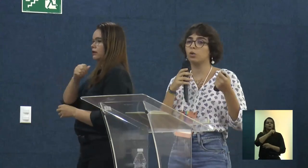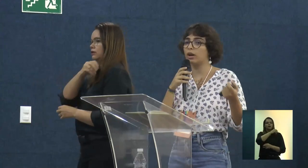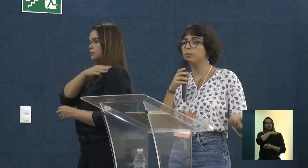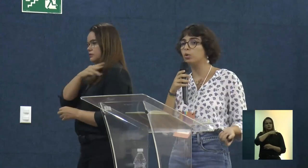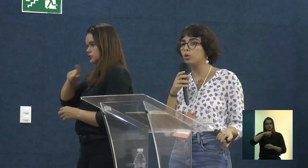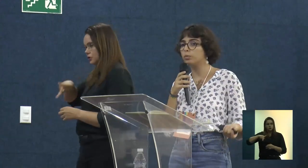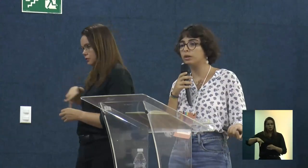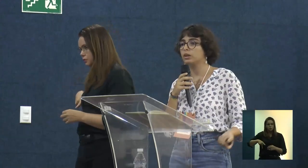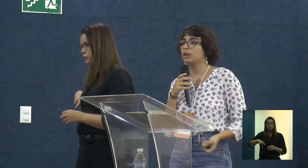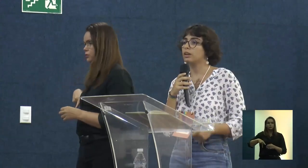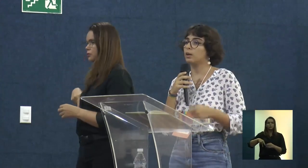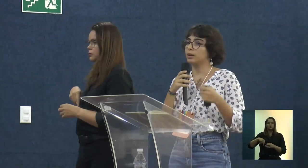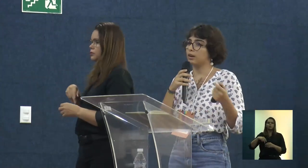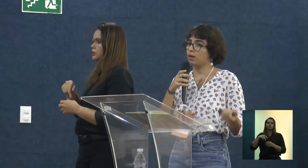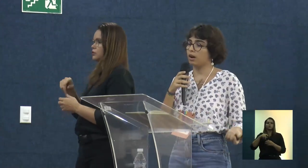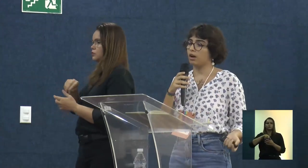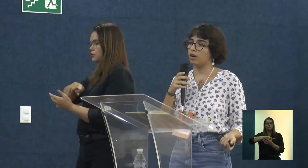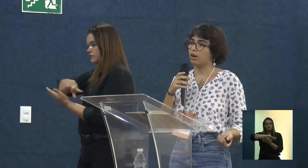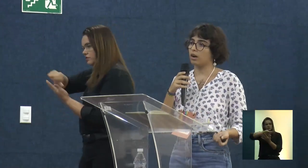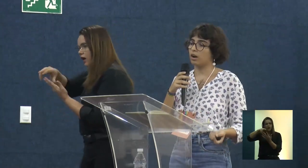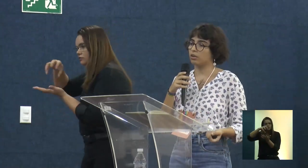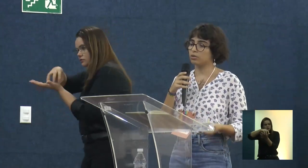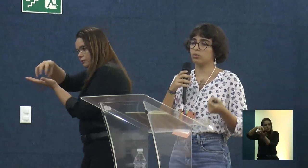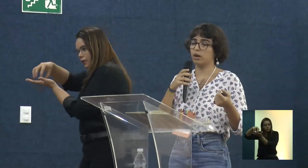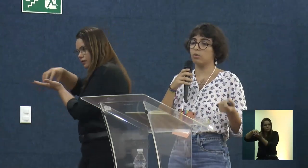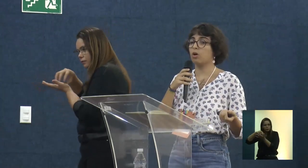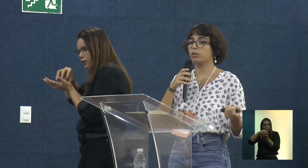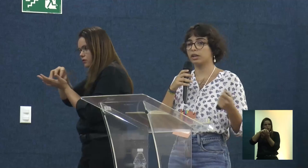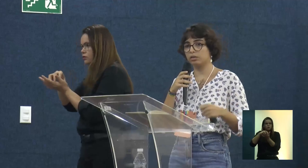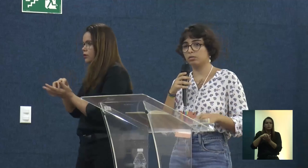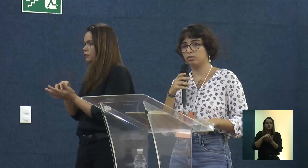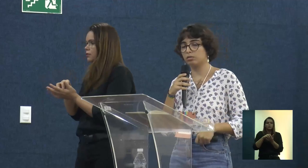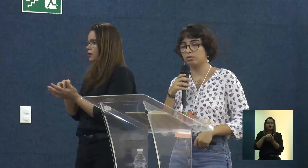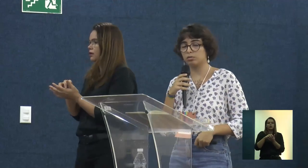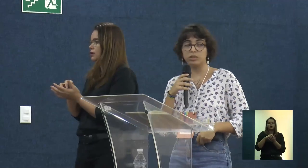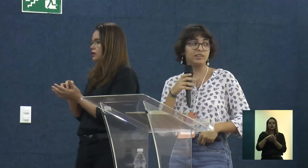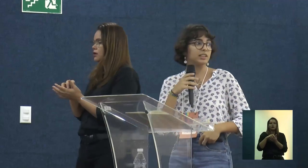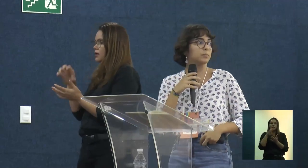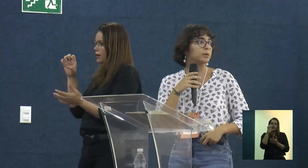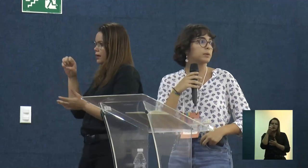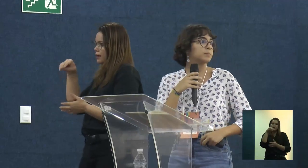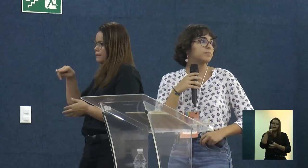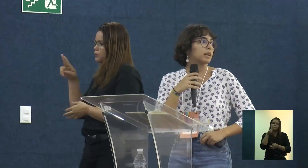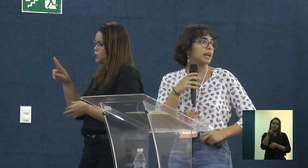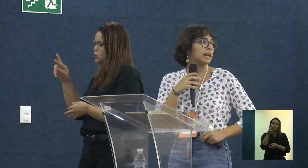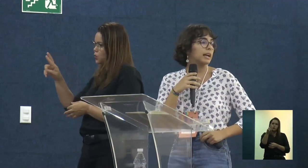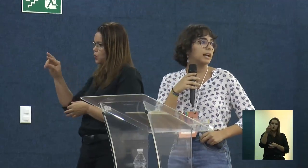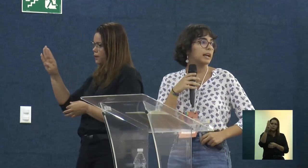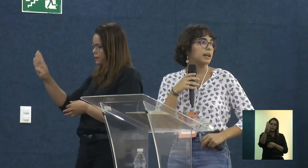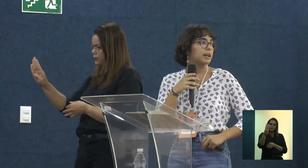IPHAN, com a EMURB, que é um órgão aqui do município.